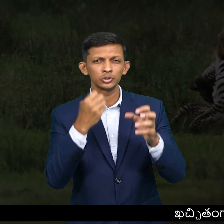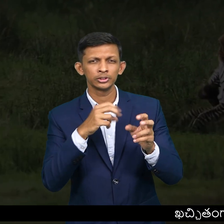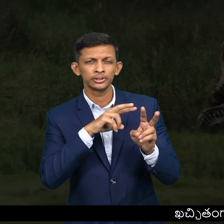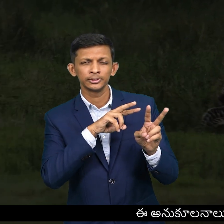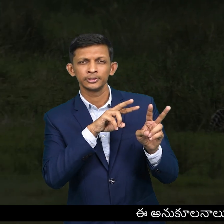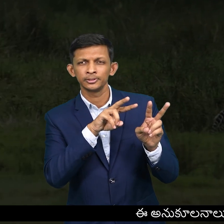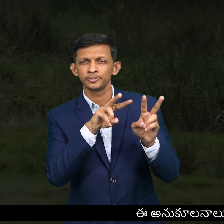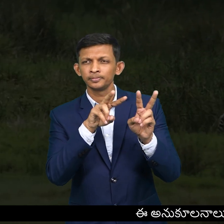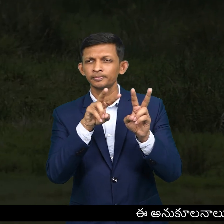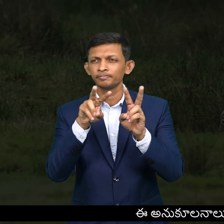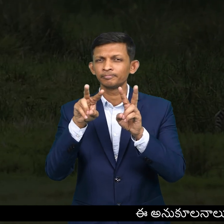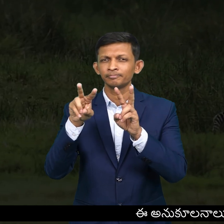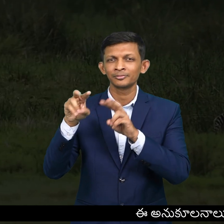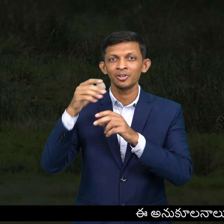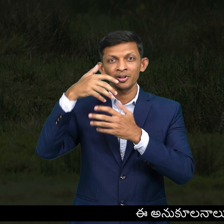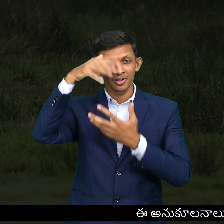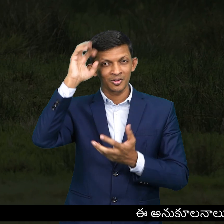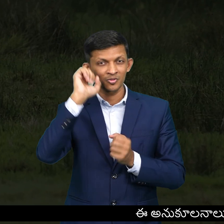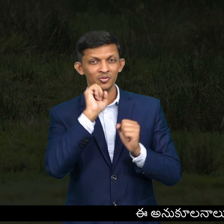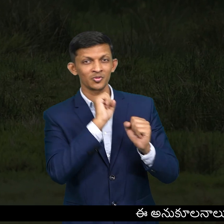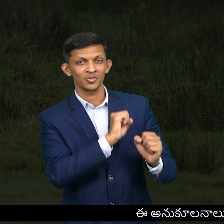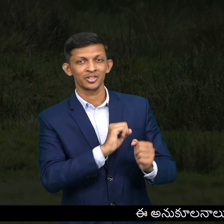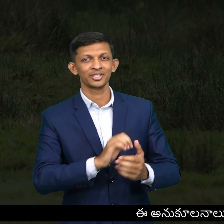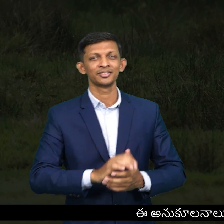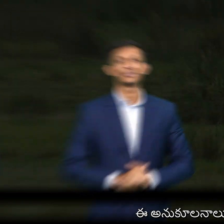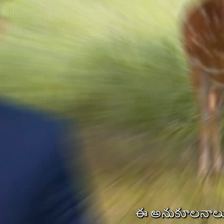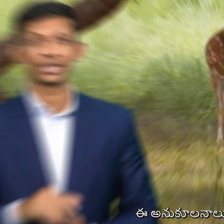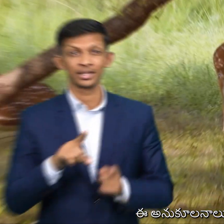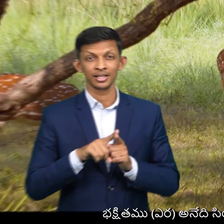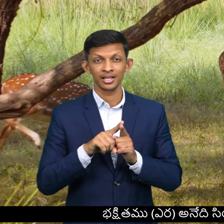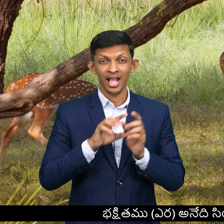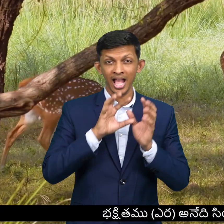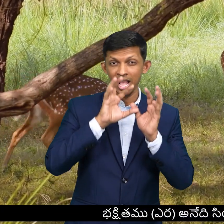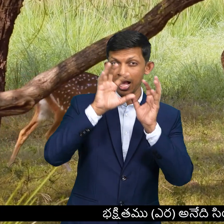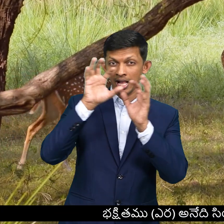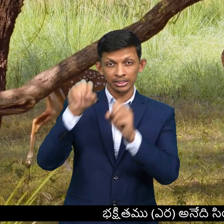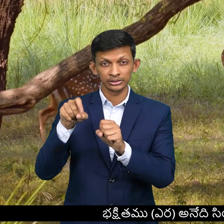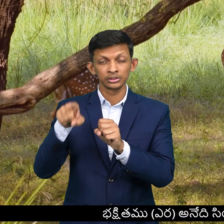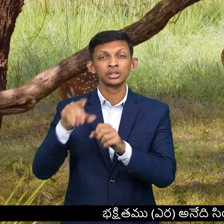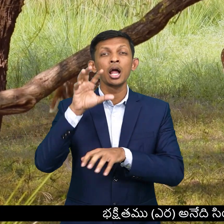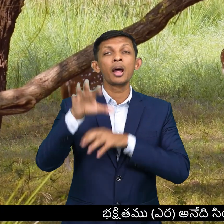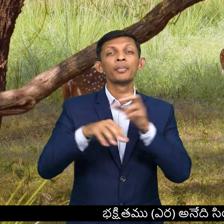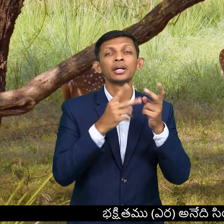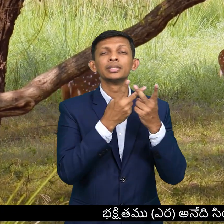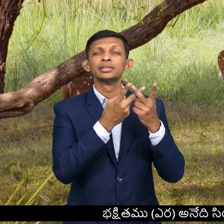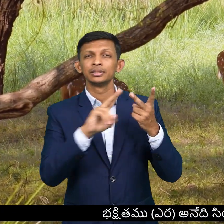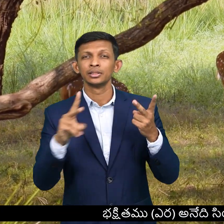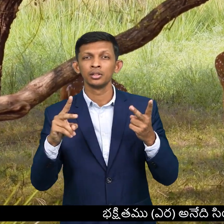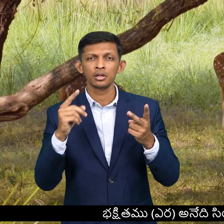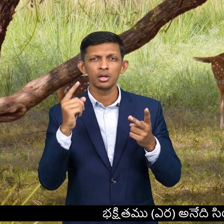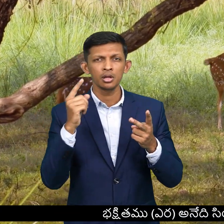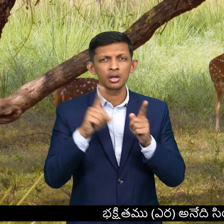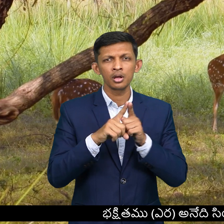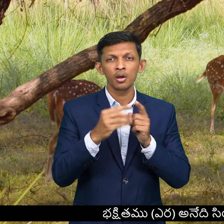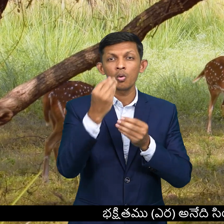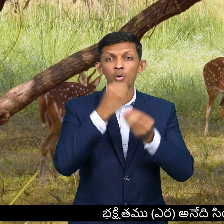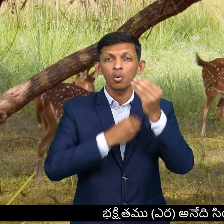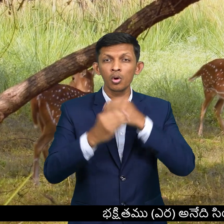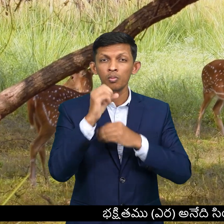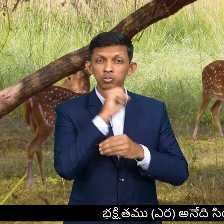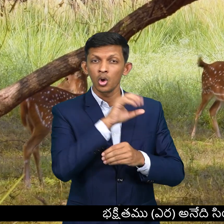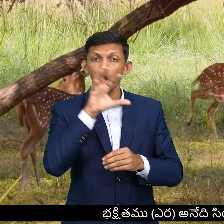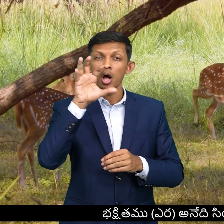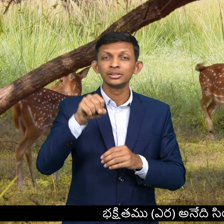నిర్ధారించడంలో ఈ అనుకూలనాలు వాటికి సహాయపడతాయి. భక్షితము ఎర అనేది సింహాల